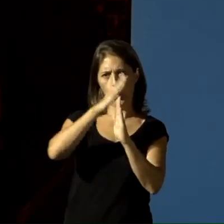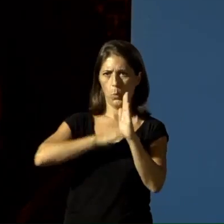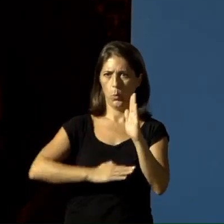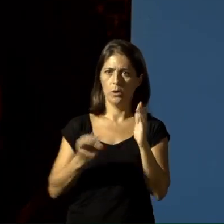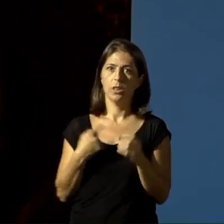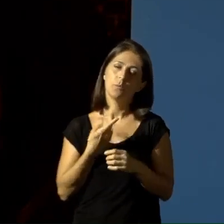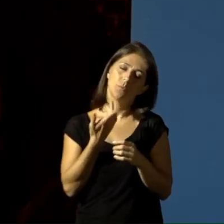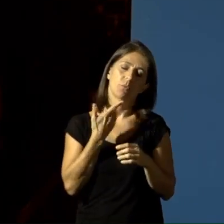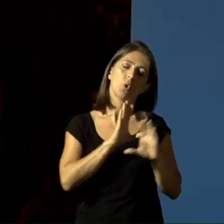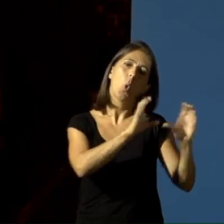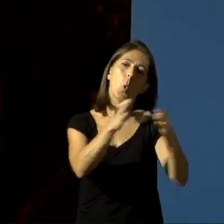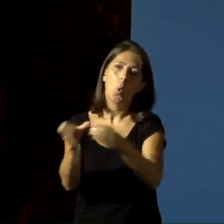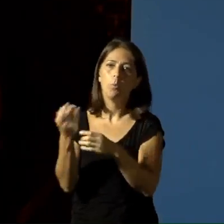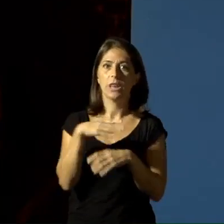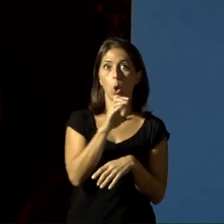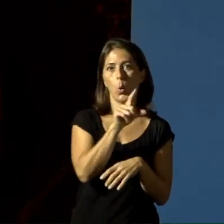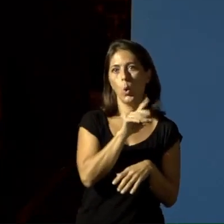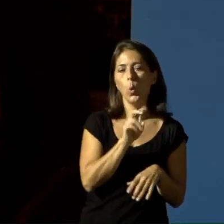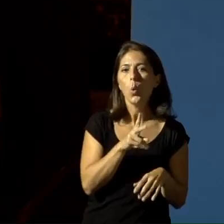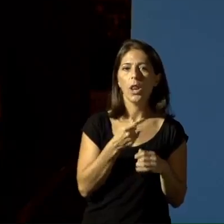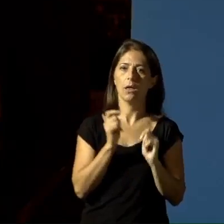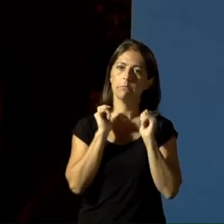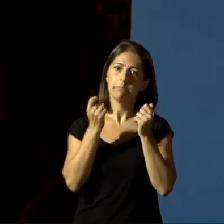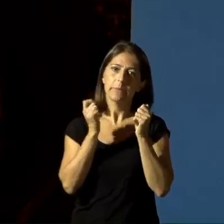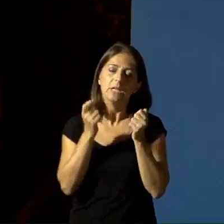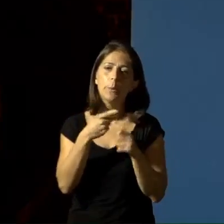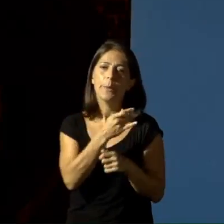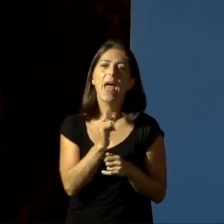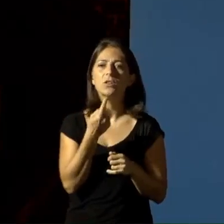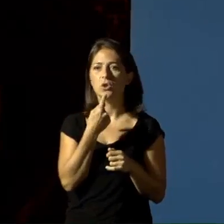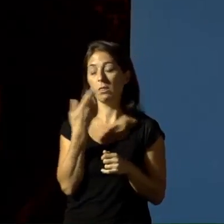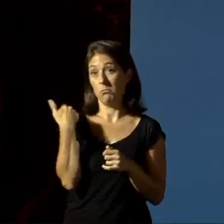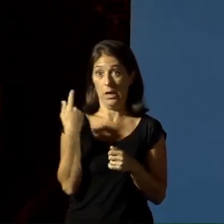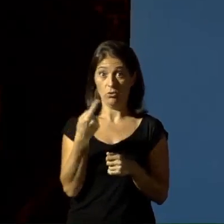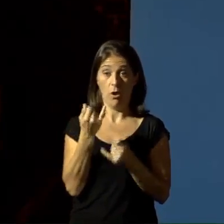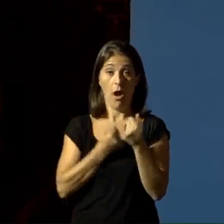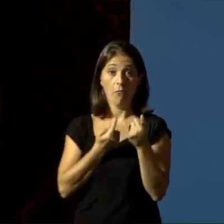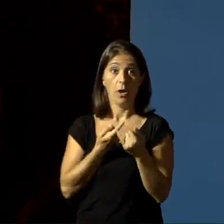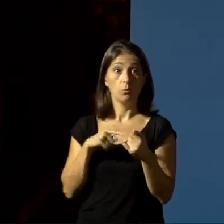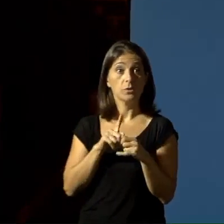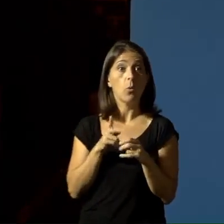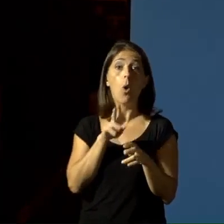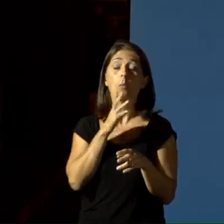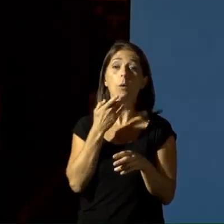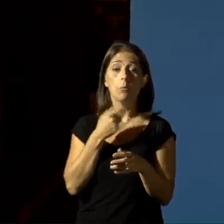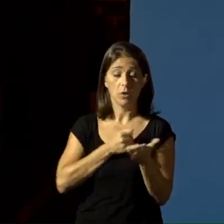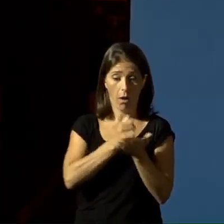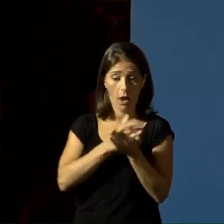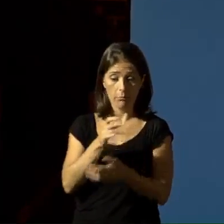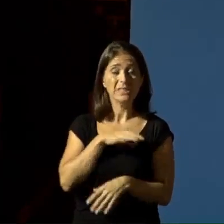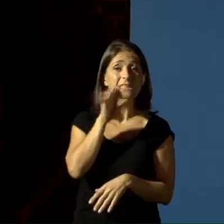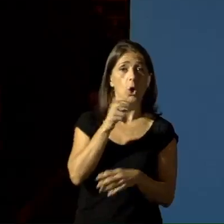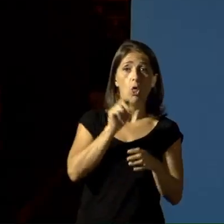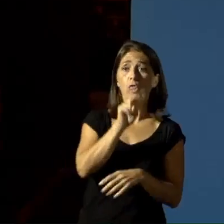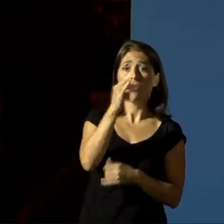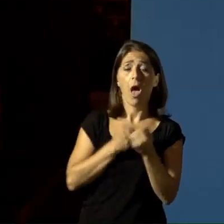As de Cluny, os monxes vieitos, non? Que foron os que fixeron a primeira revolución agraria no século XII en Galicia,